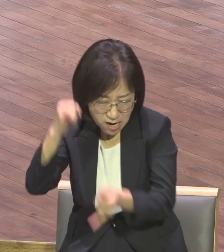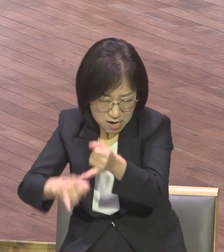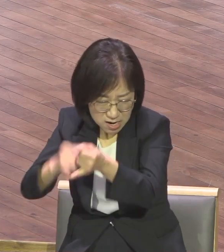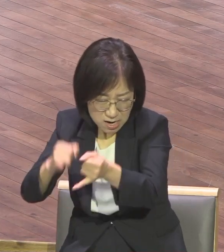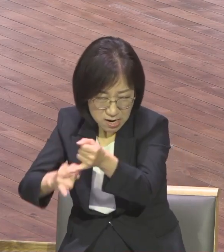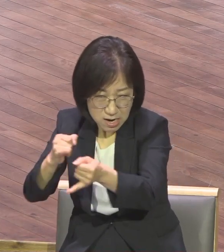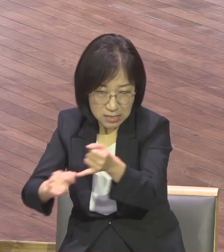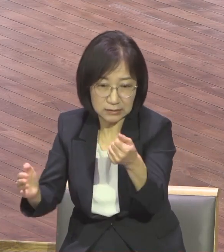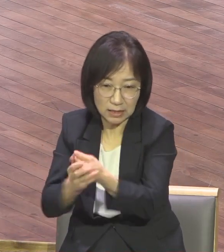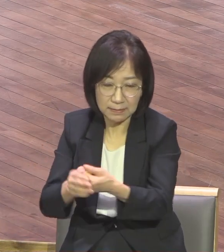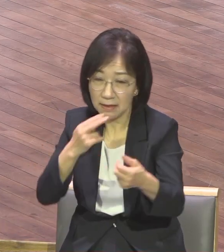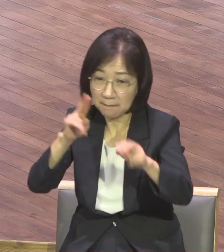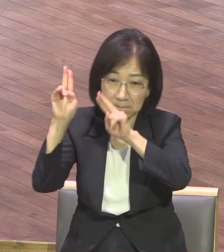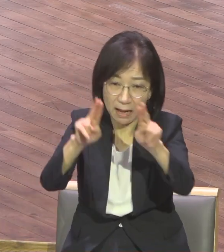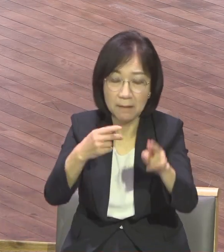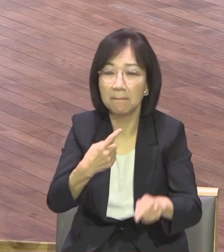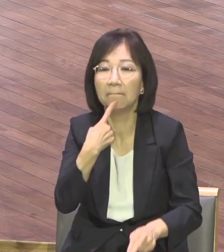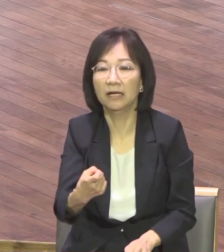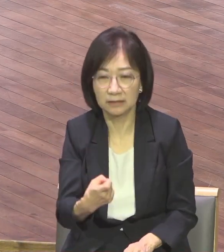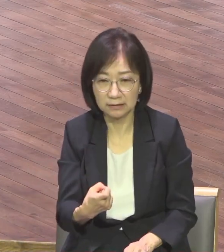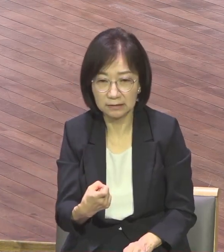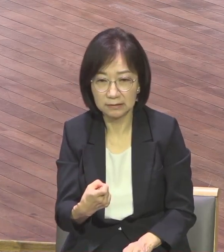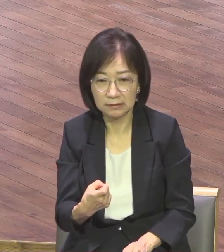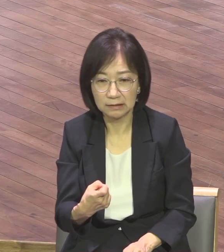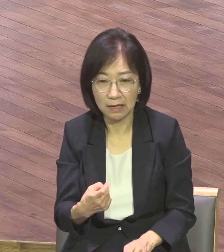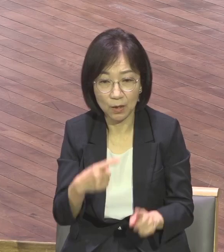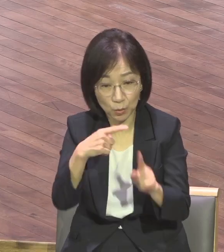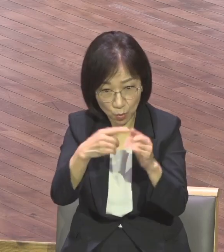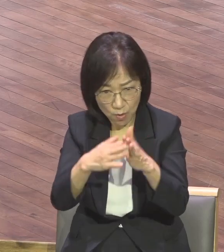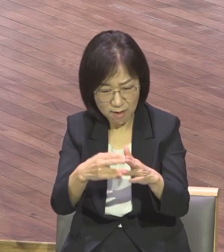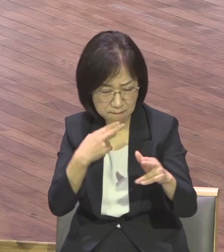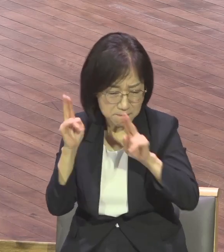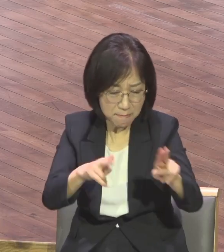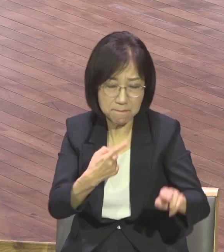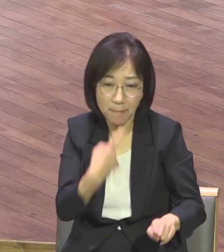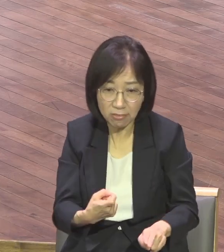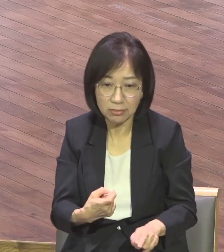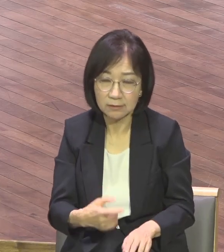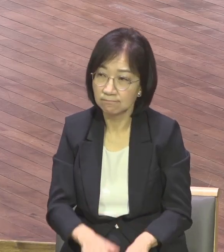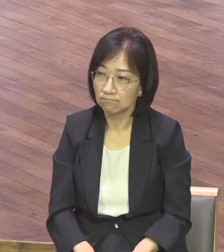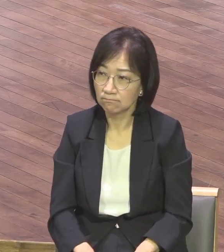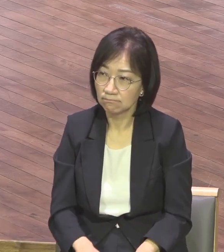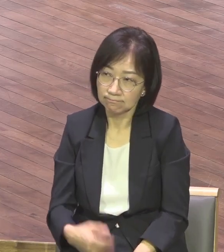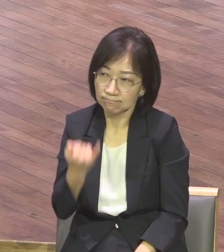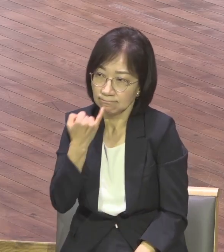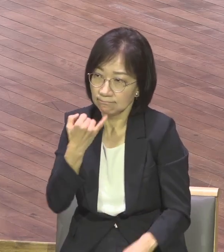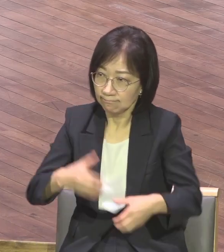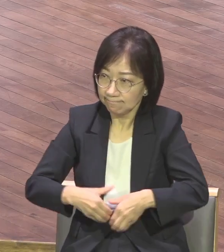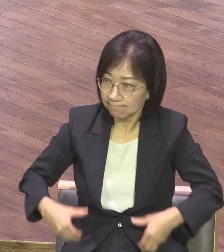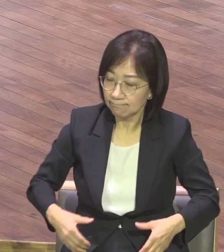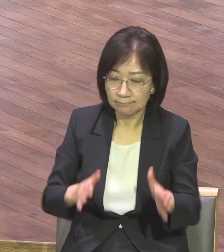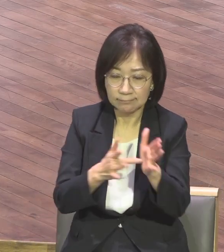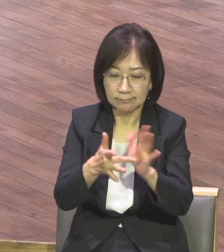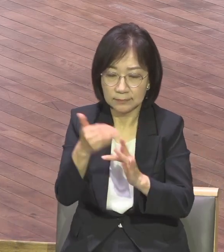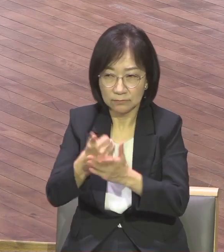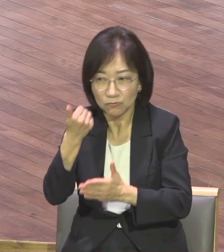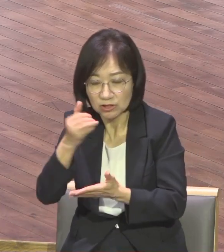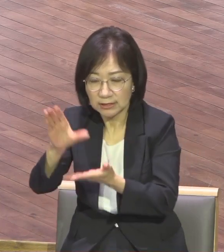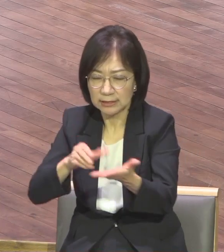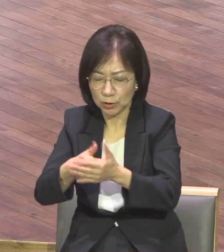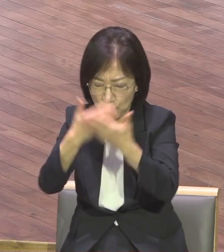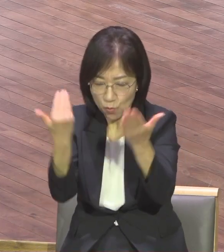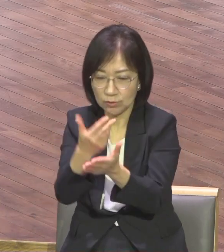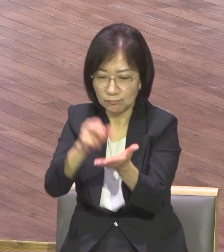좋아 날아가 다 날아가면 새로 시작하면 예수가 그리스도 모든 해결자한테 내가 그때 담난 거예요. 아시겠어요?